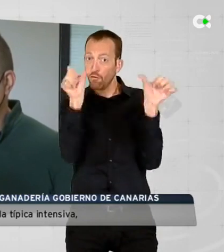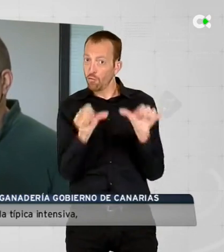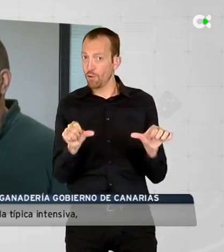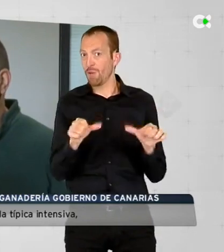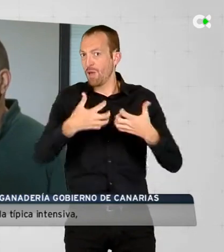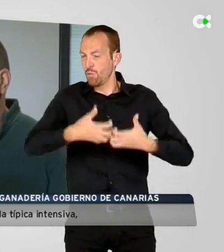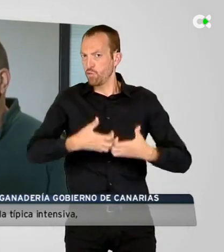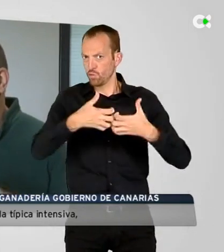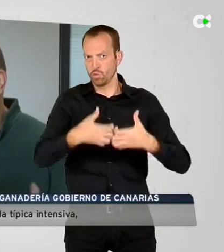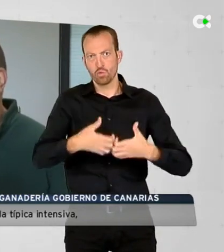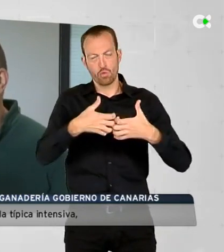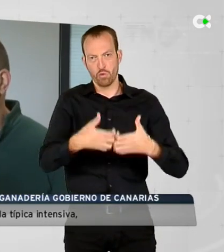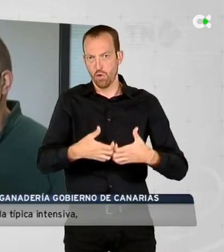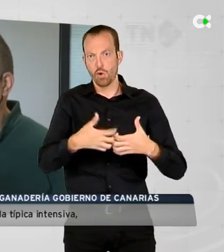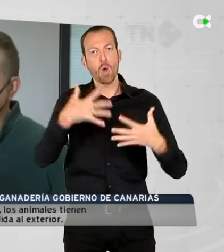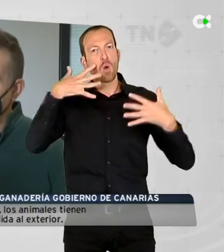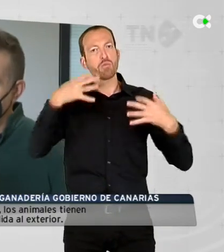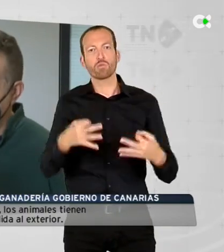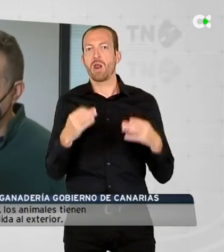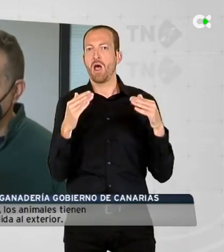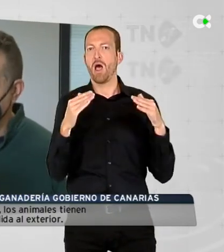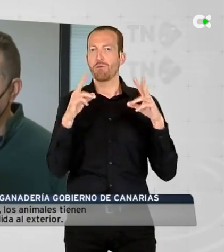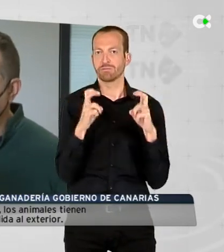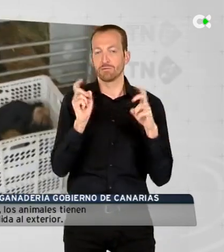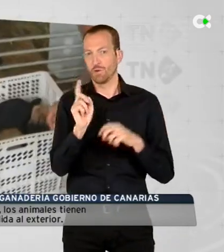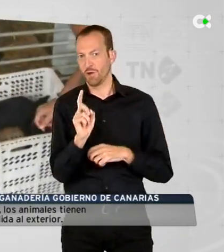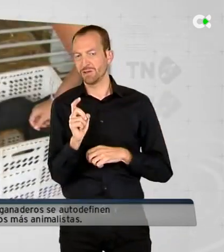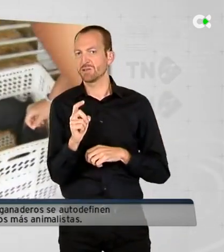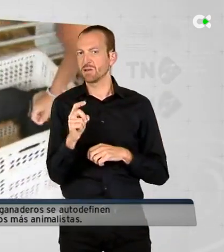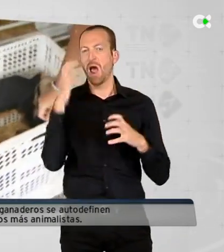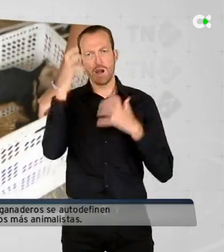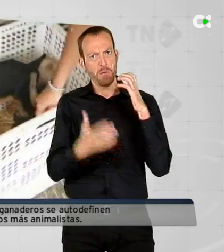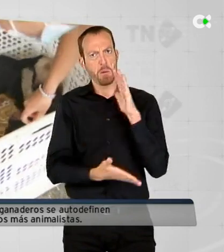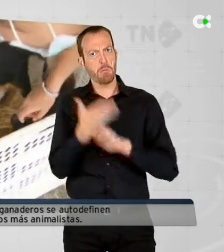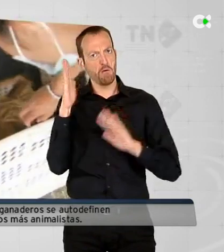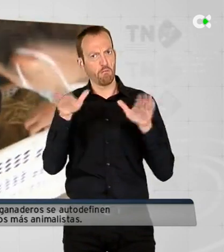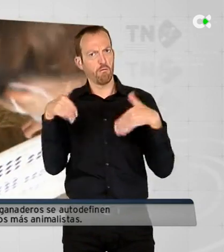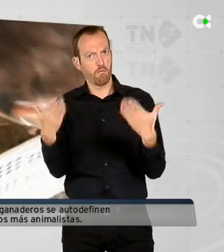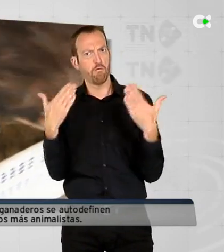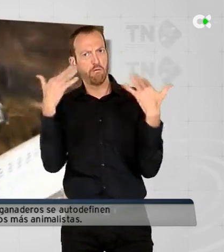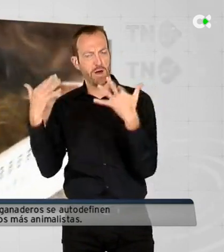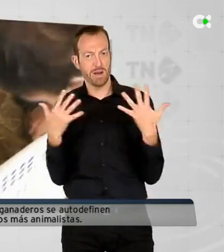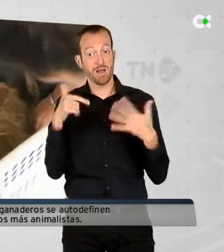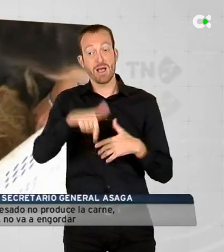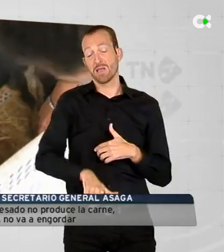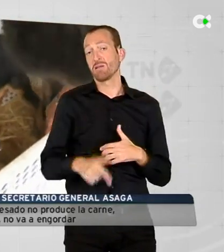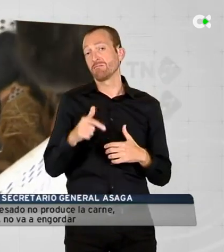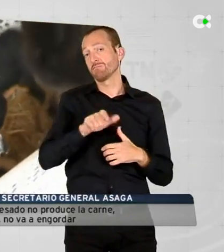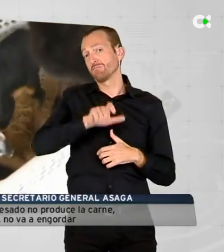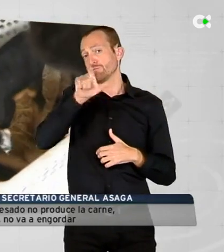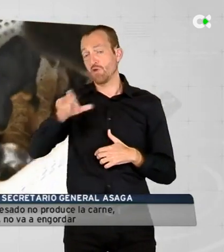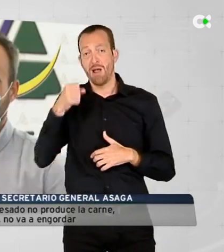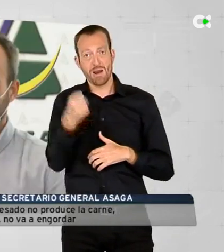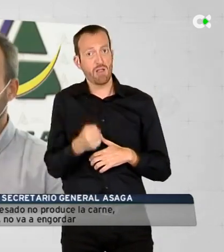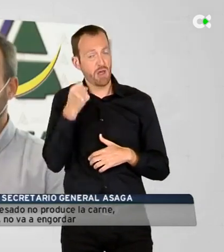es la típica intensiva, decir, los animales tienen salida al exterior. Y es que los ganaderos se autodefinen como los más animalistas. Un